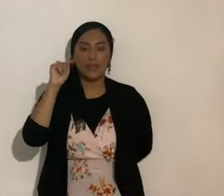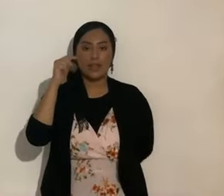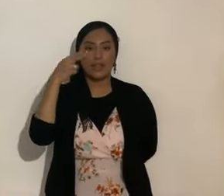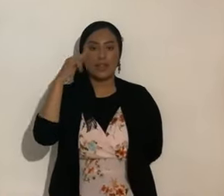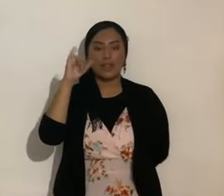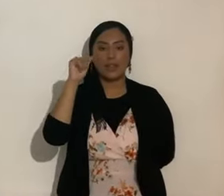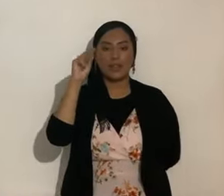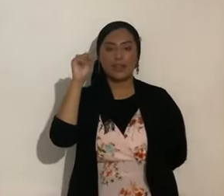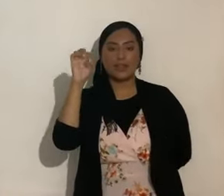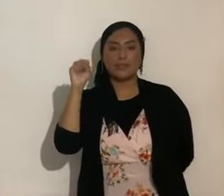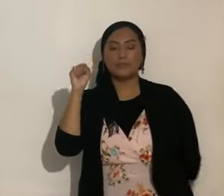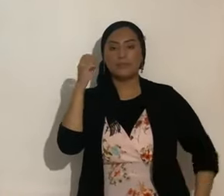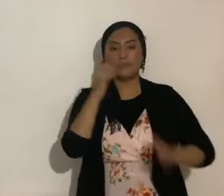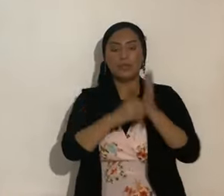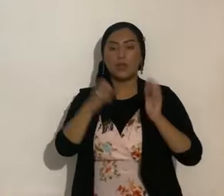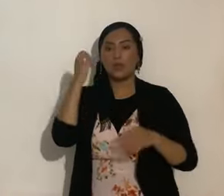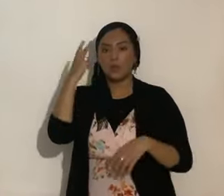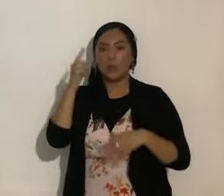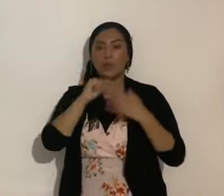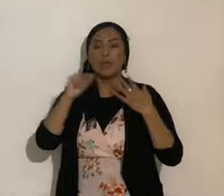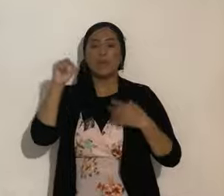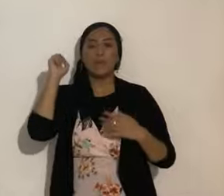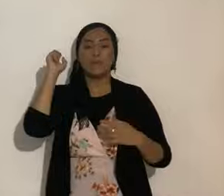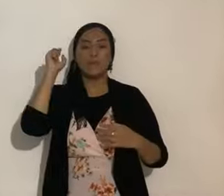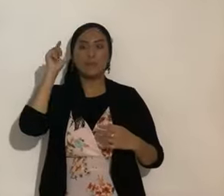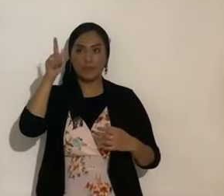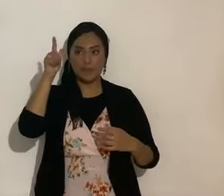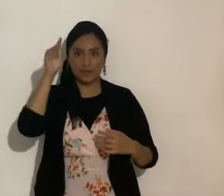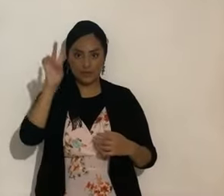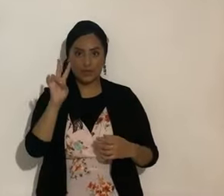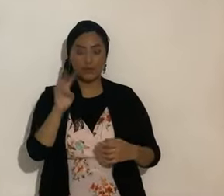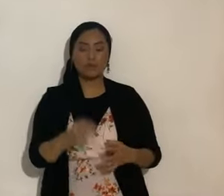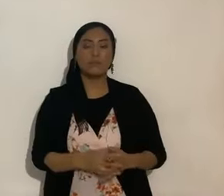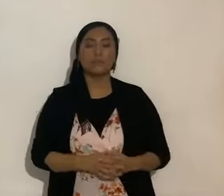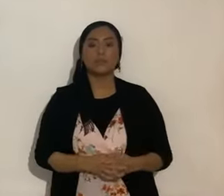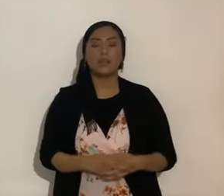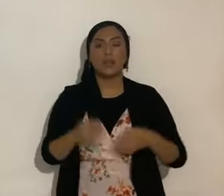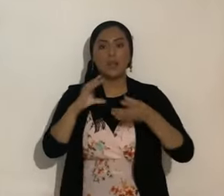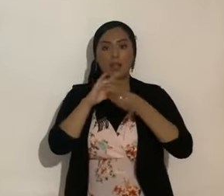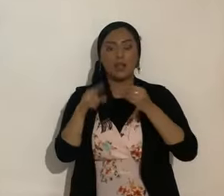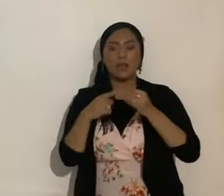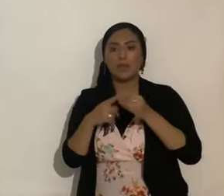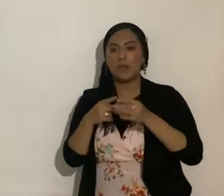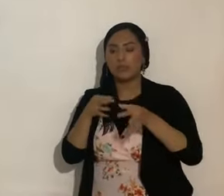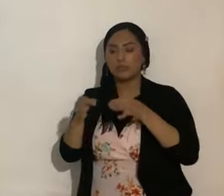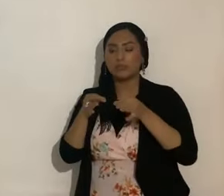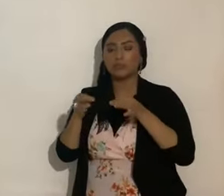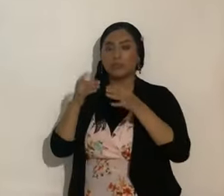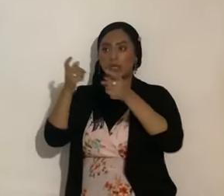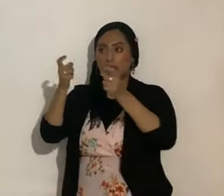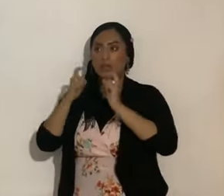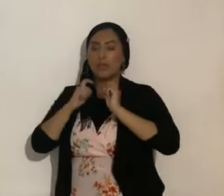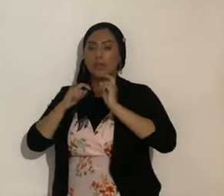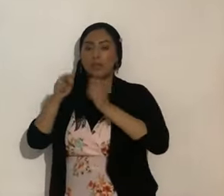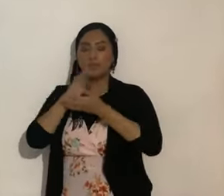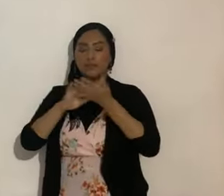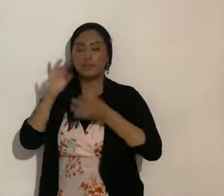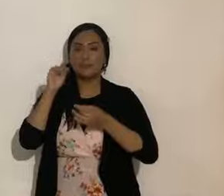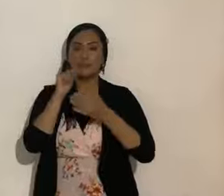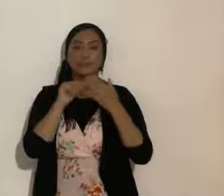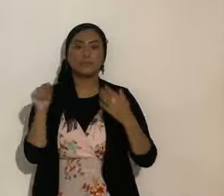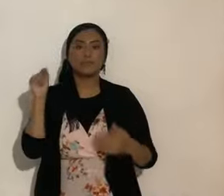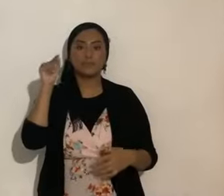gozo, con ánimo. En el verso 27. En el verso 7 en adelante está hablando de los dones de Ruach HaKodesh, ¿sí? Y en el